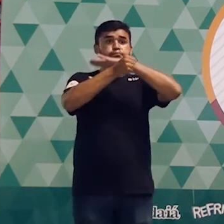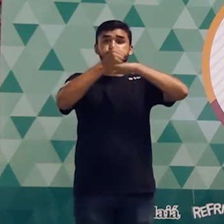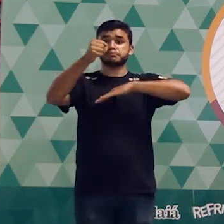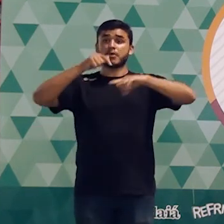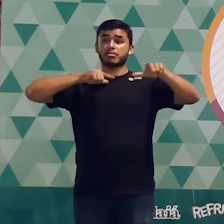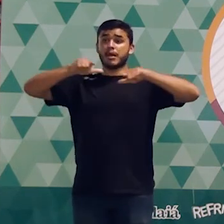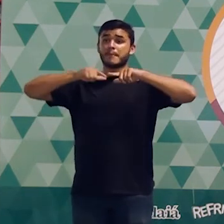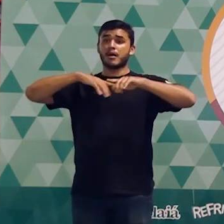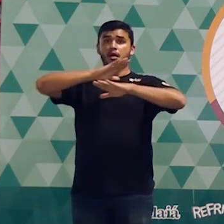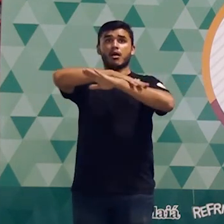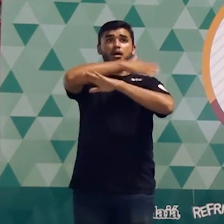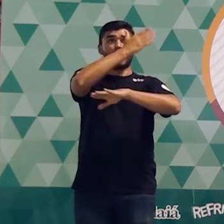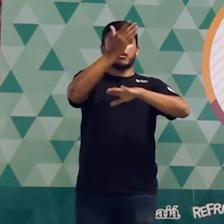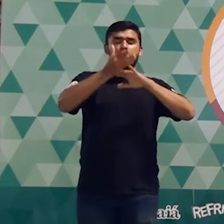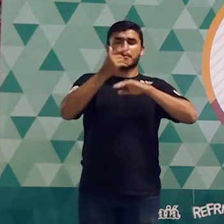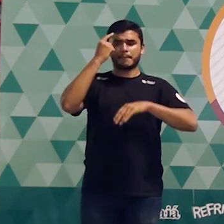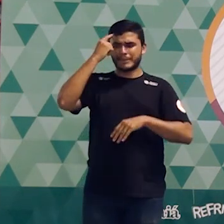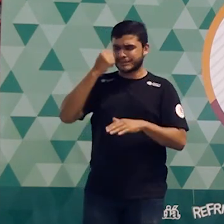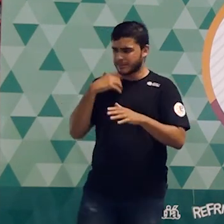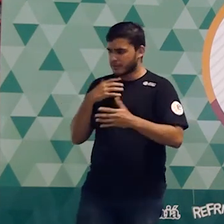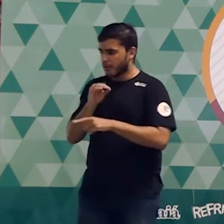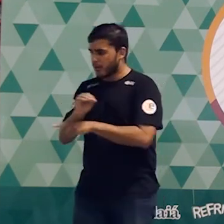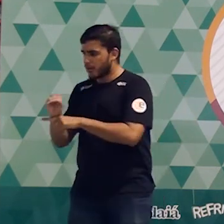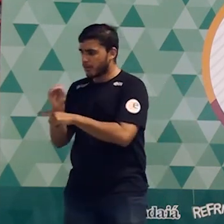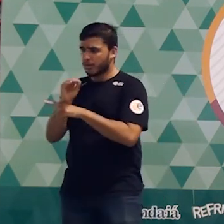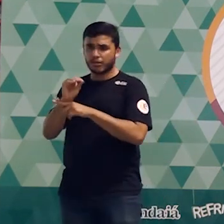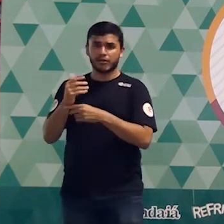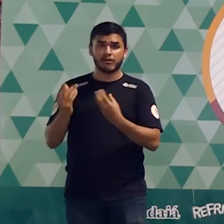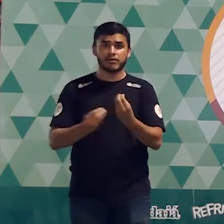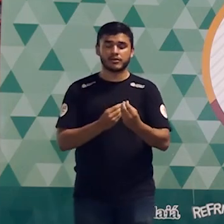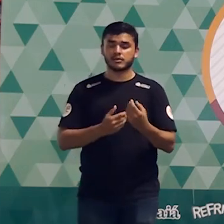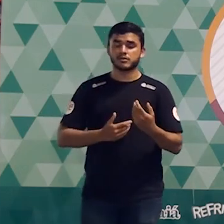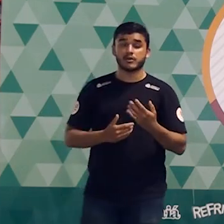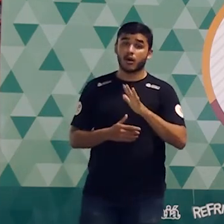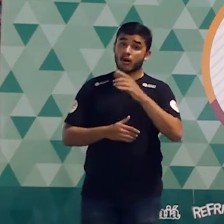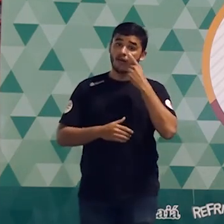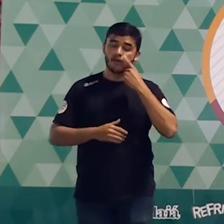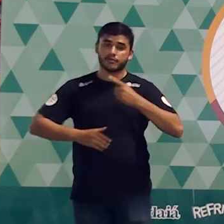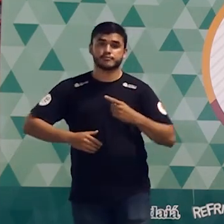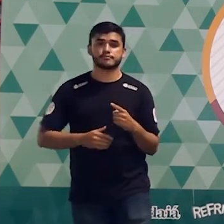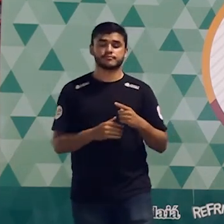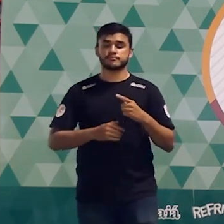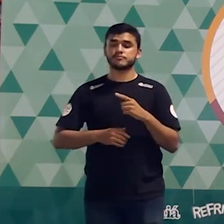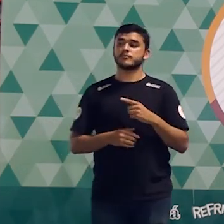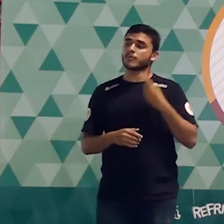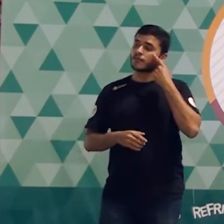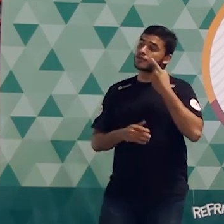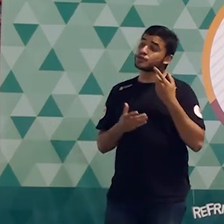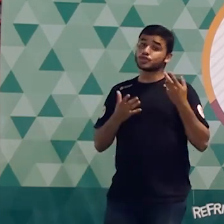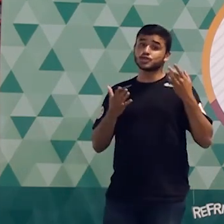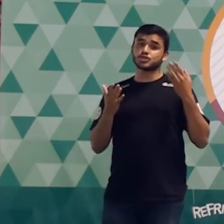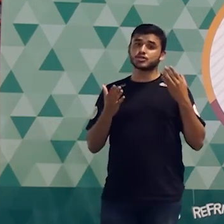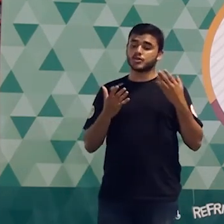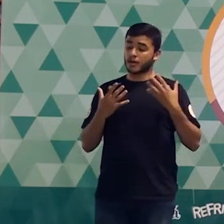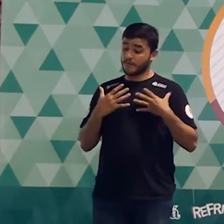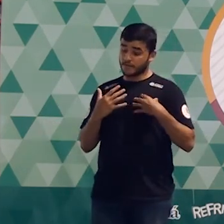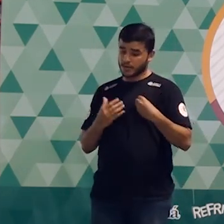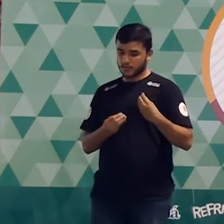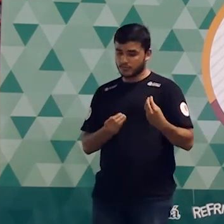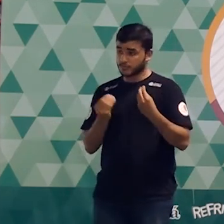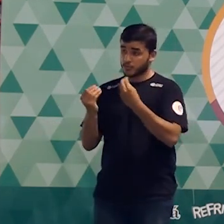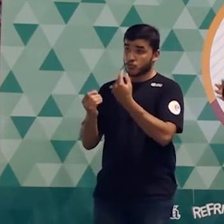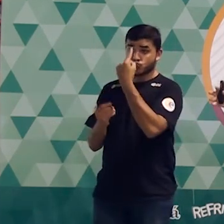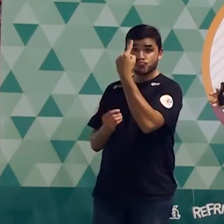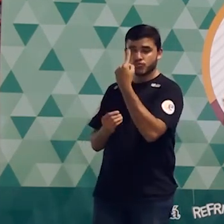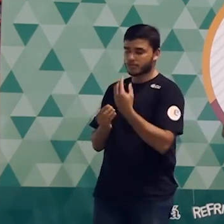é complicado, certo? Se torna algo cada vez mais problemático. Uma coisa é você chegar na casa do parente e dizer que, olha, fica com o meu filho, né,